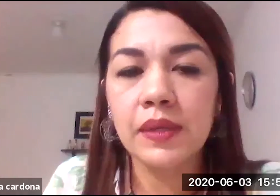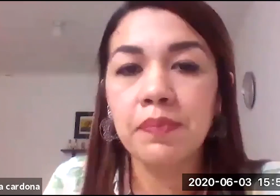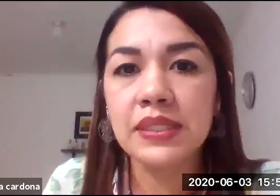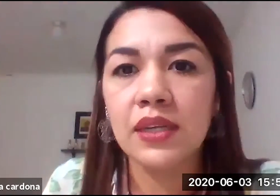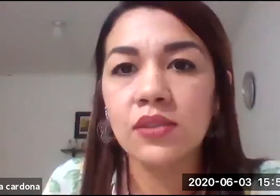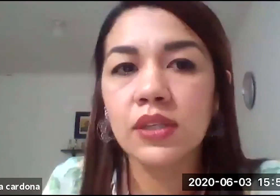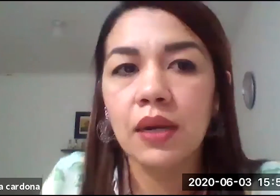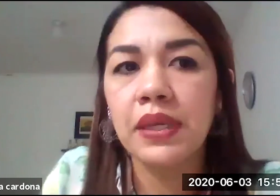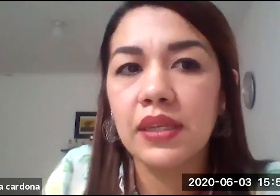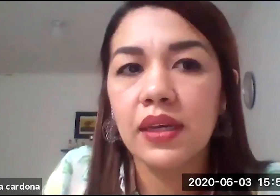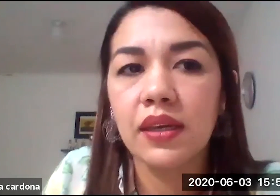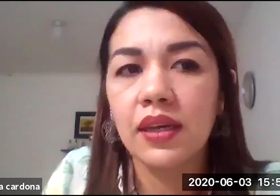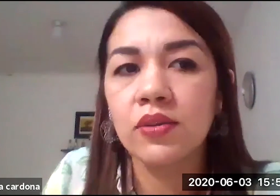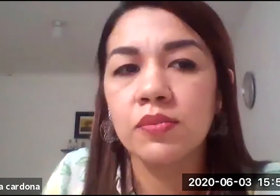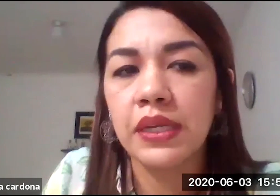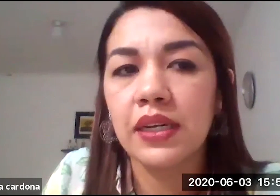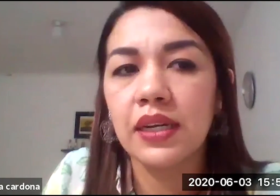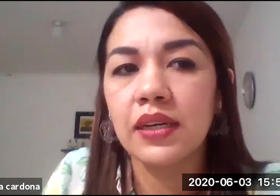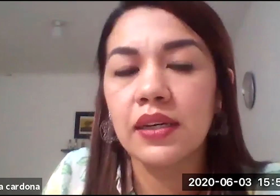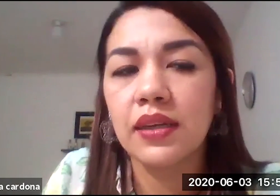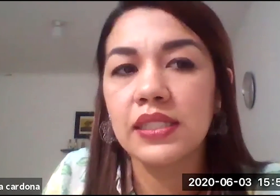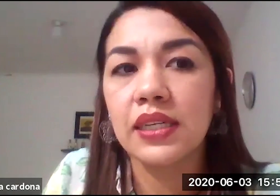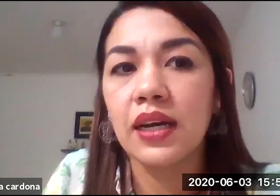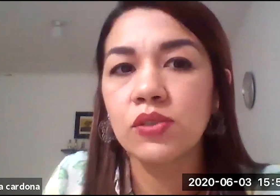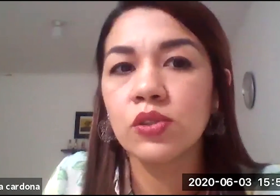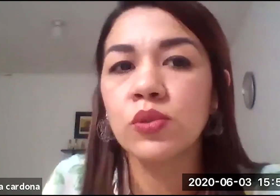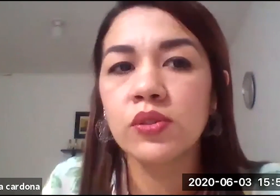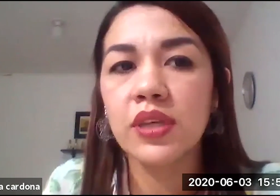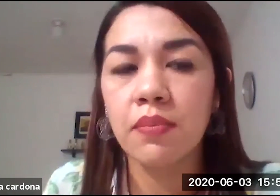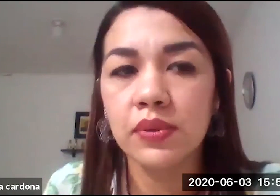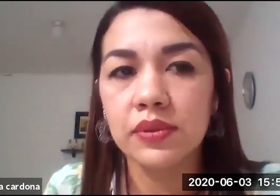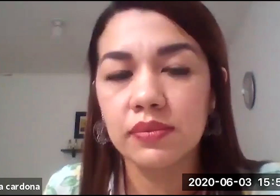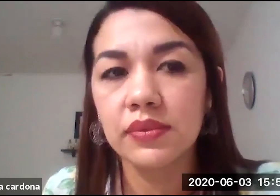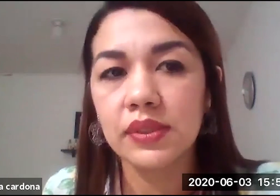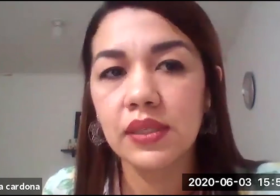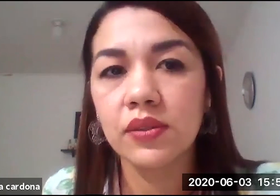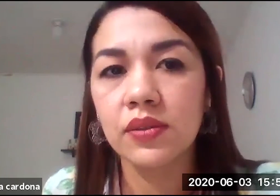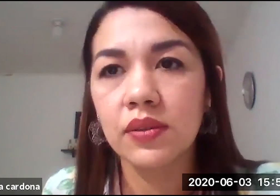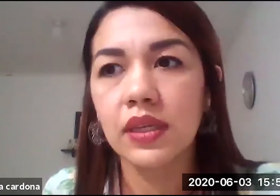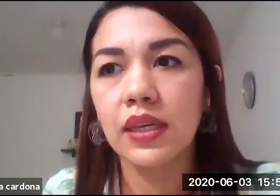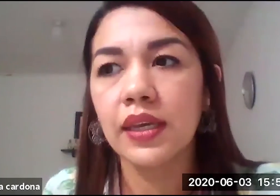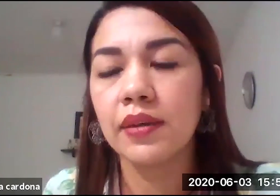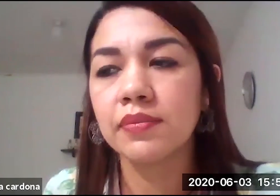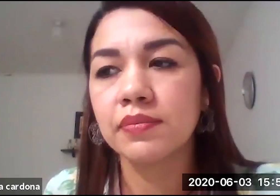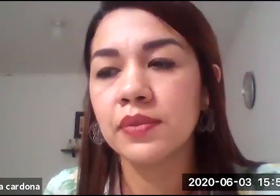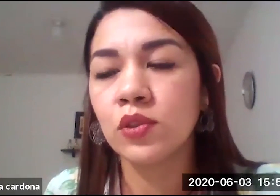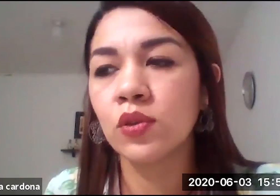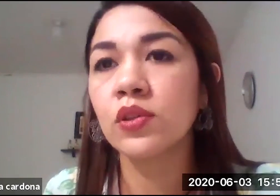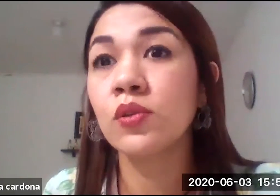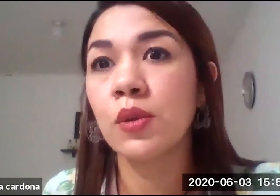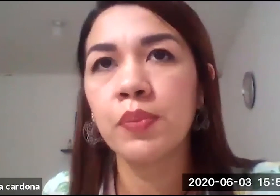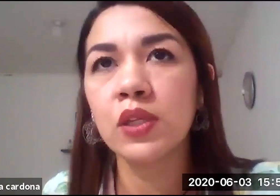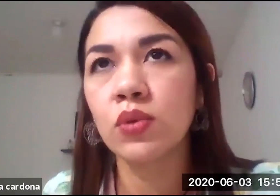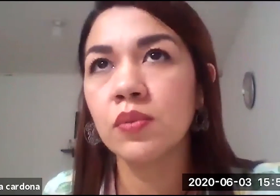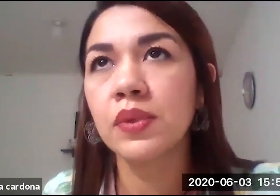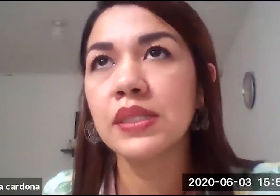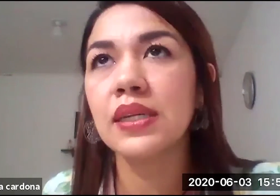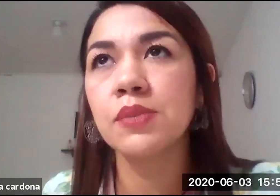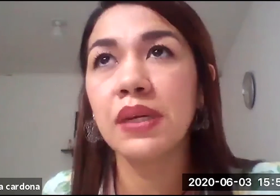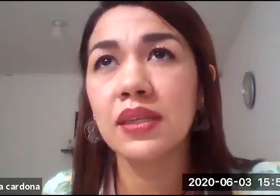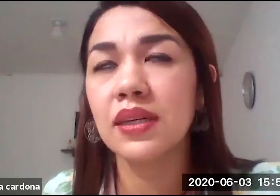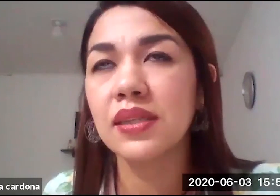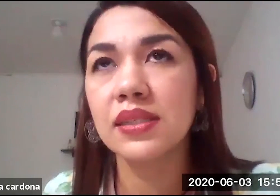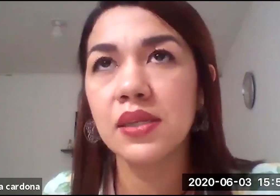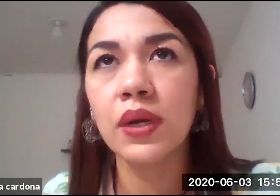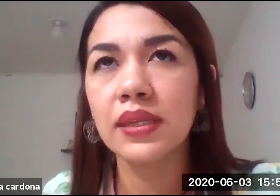y pensarnos realmente qué nos implica la llegada de estos nuevos tiempos, ¿cierto? No continuar perpetuando pues